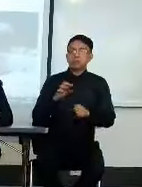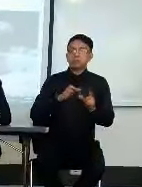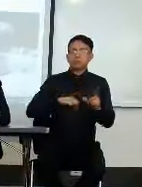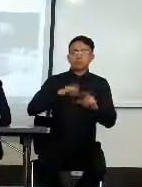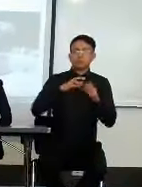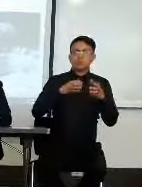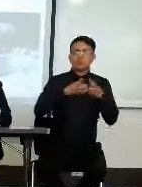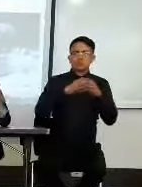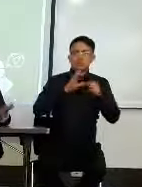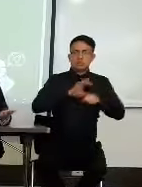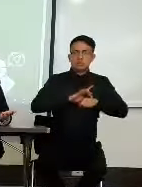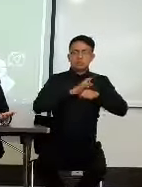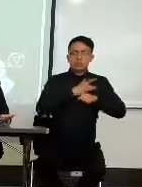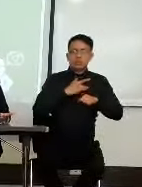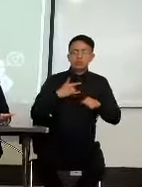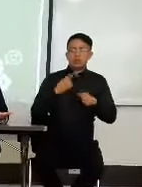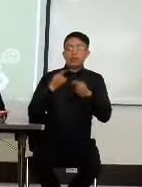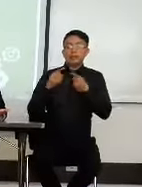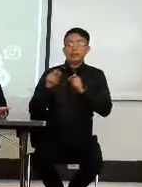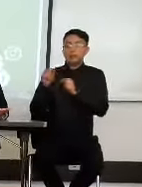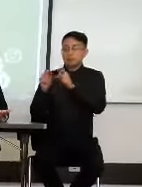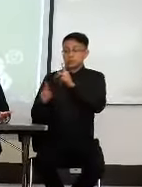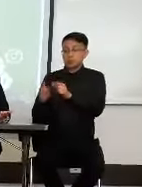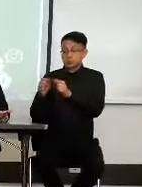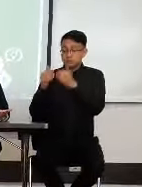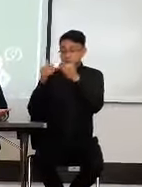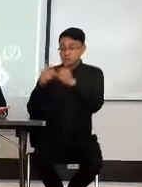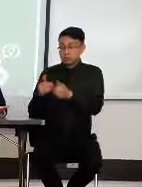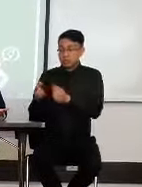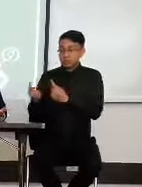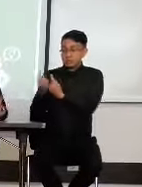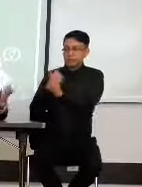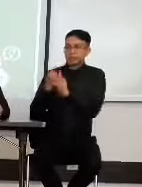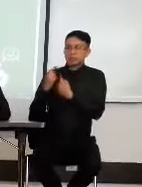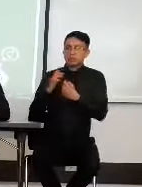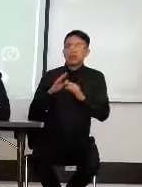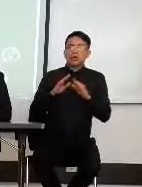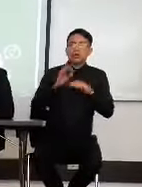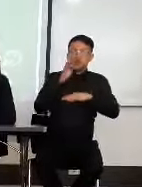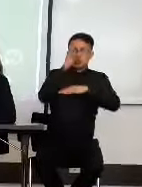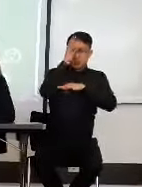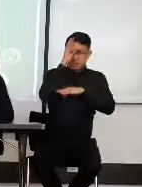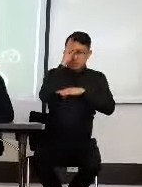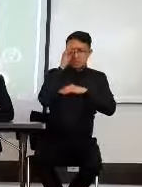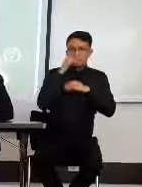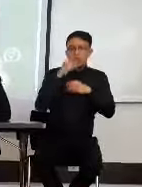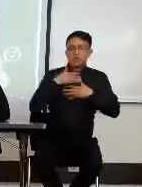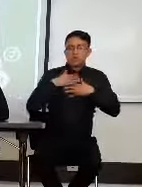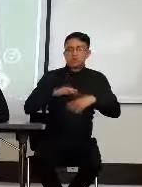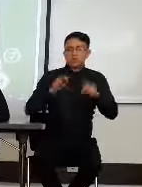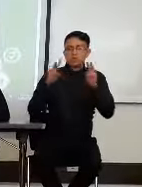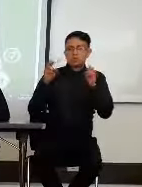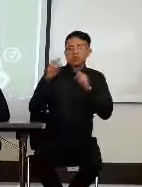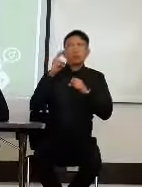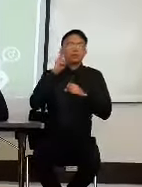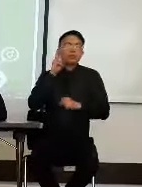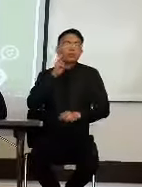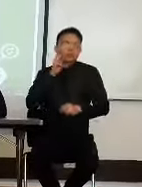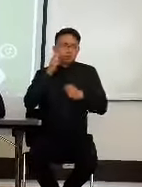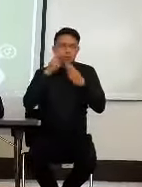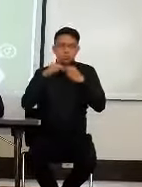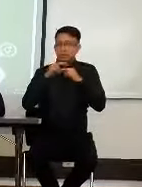además de los profesionales, pues a las personas con discapacidad que se acercan a nuestras clínicas o a cualquiera de los servicios de salud sexual y reproductiva. Para